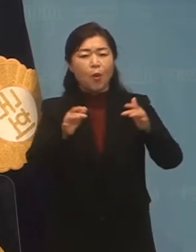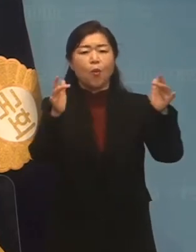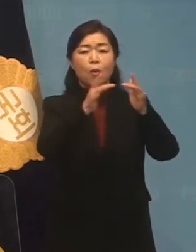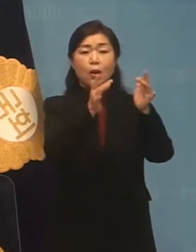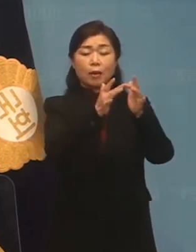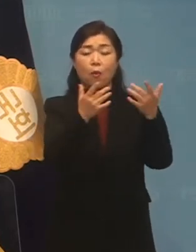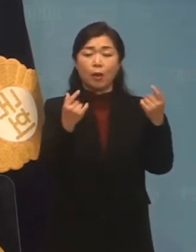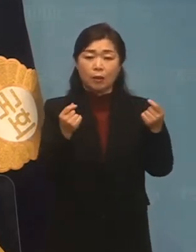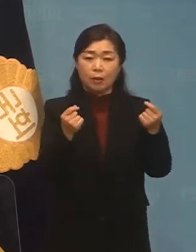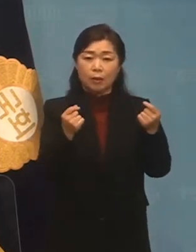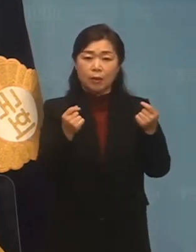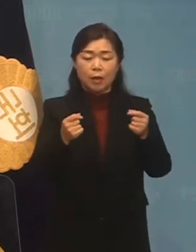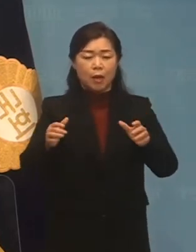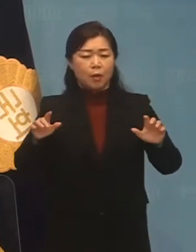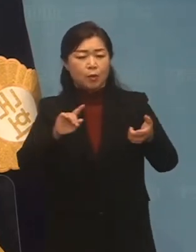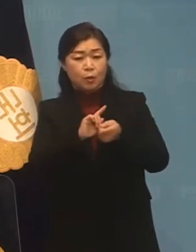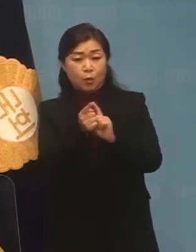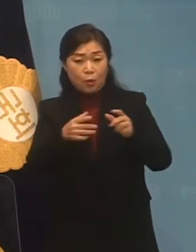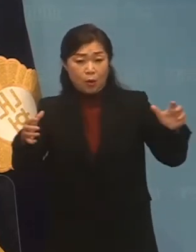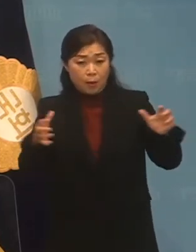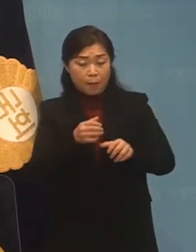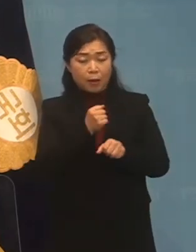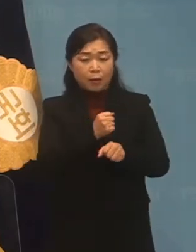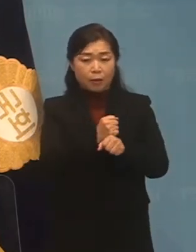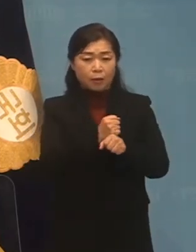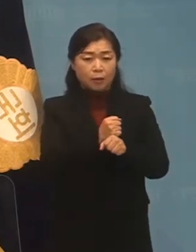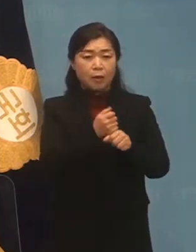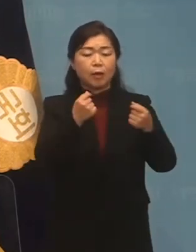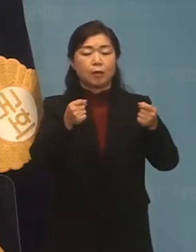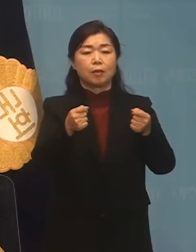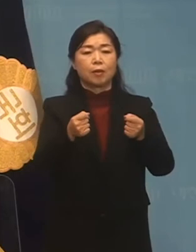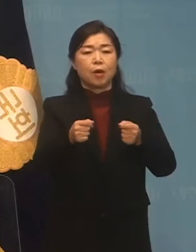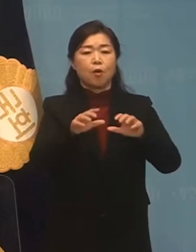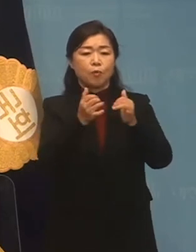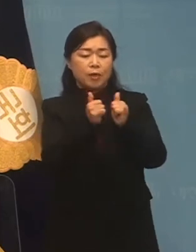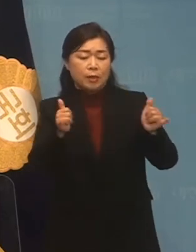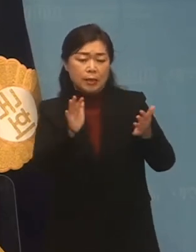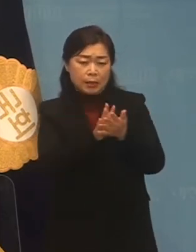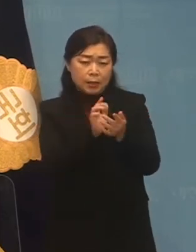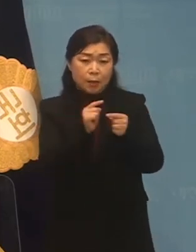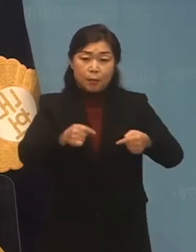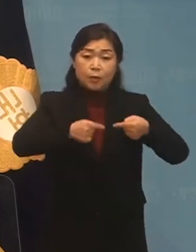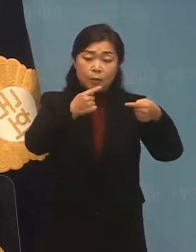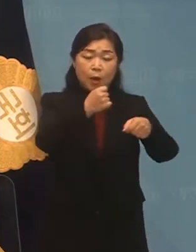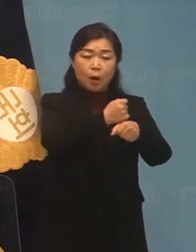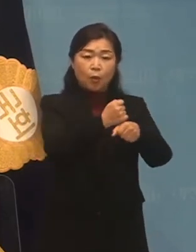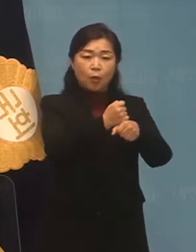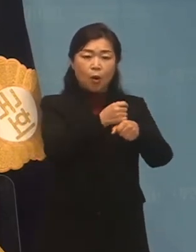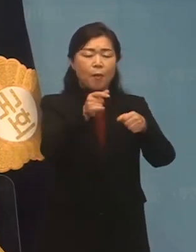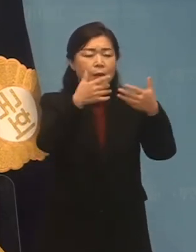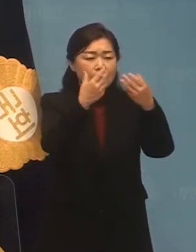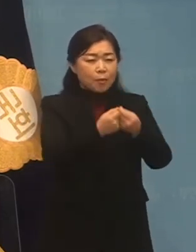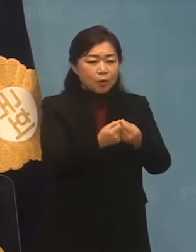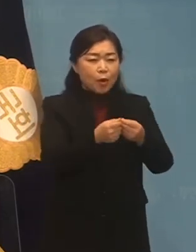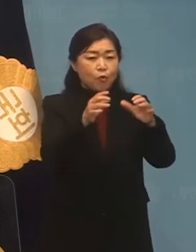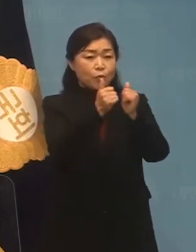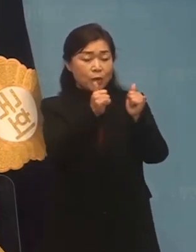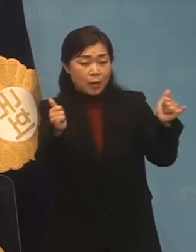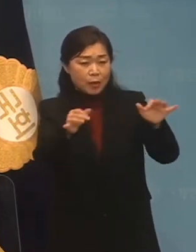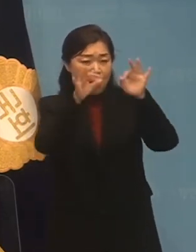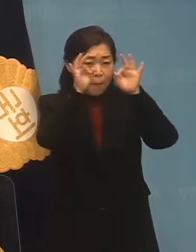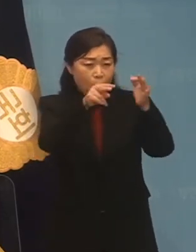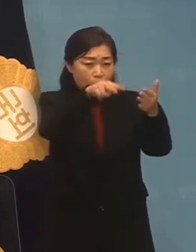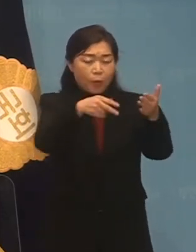온라인 협업 도구로 국민이 직접 참여하고 나무위키와 같은 플랫폼에서 전 국민이 볼 수